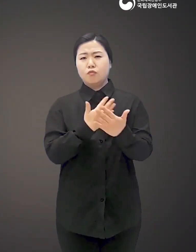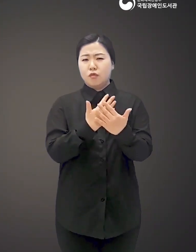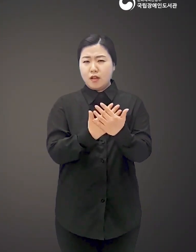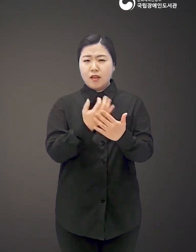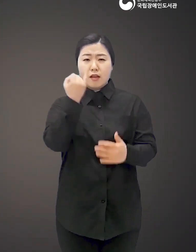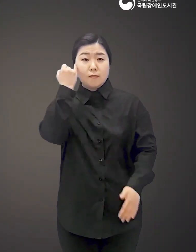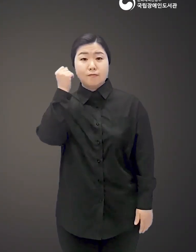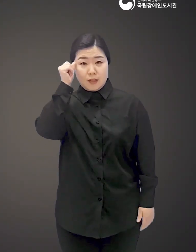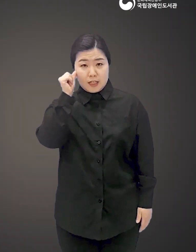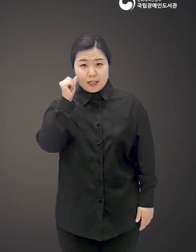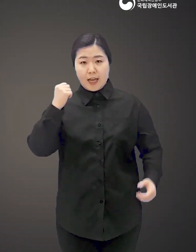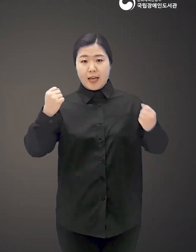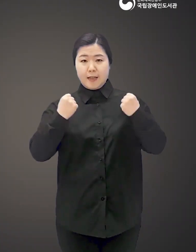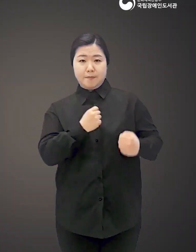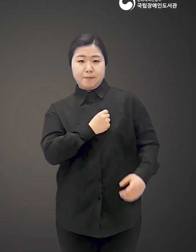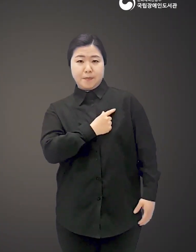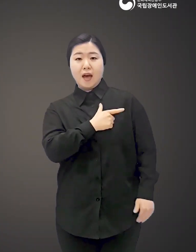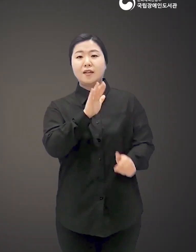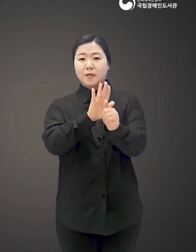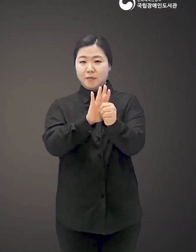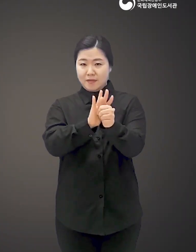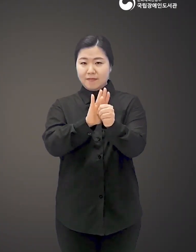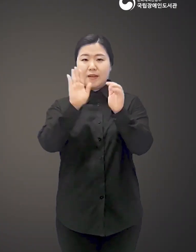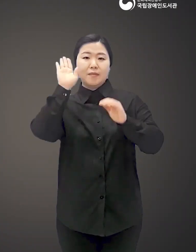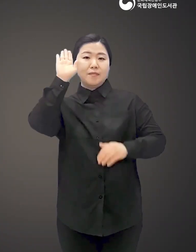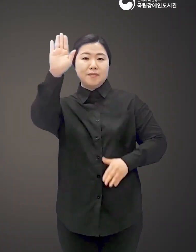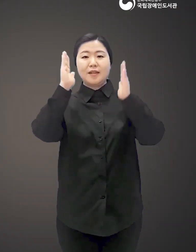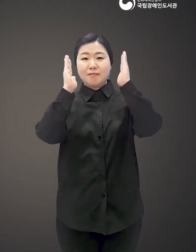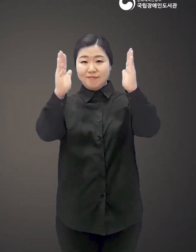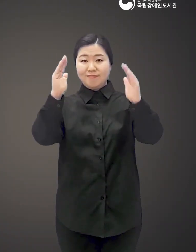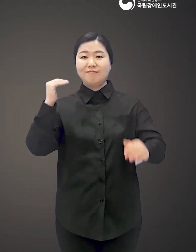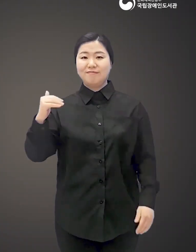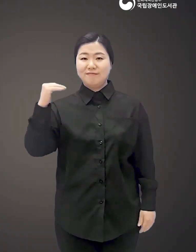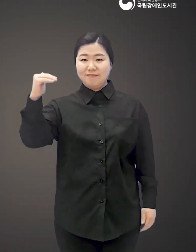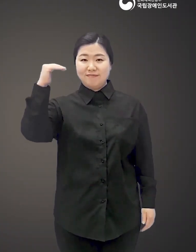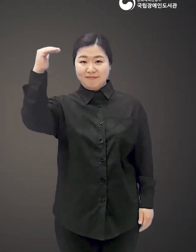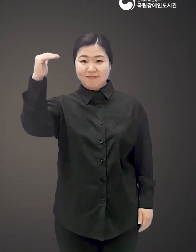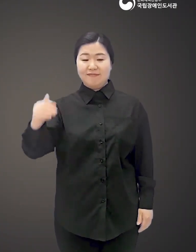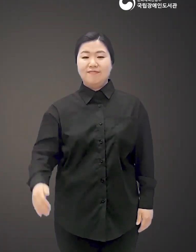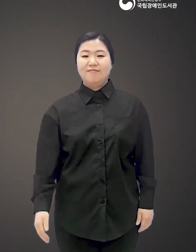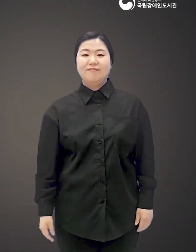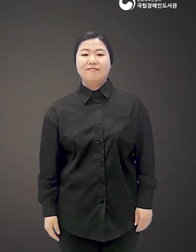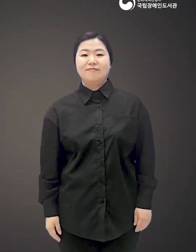무기력하고 불안한 10대에게 생기를 불어넣는 진로 내비게이션.